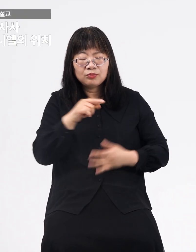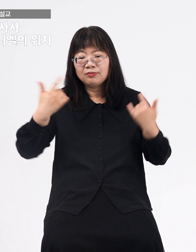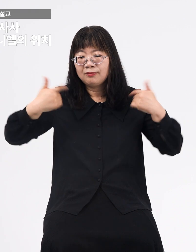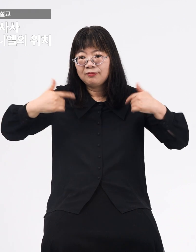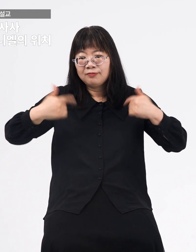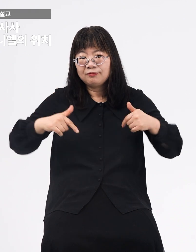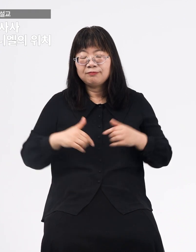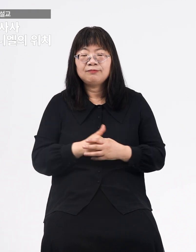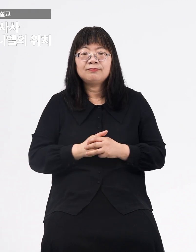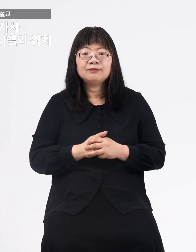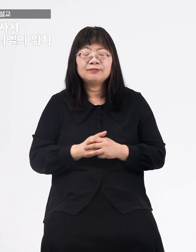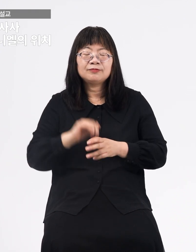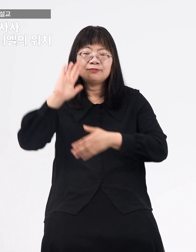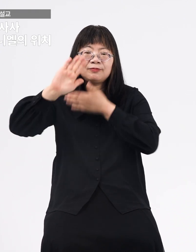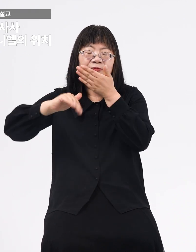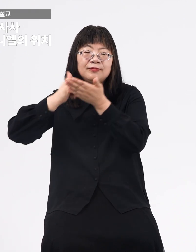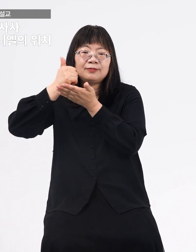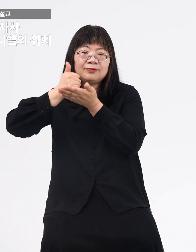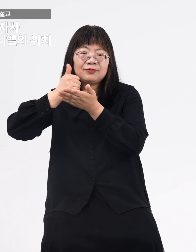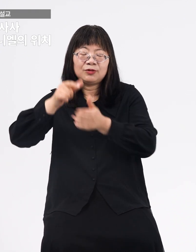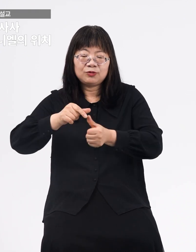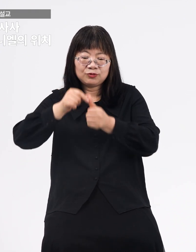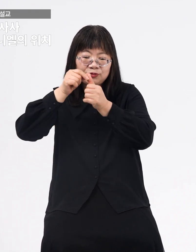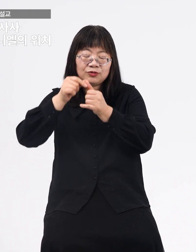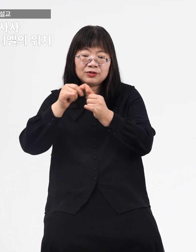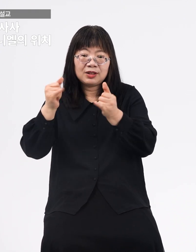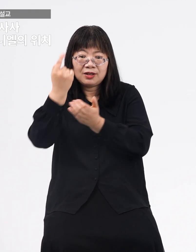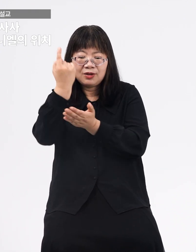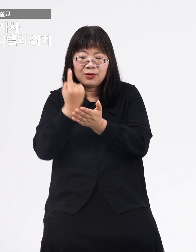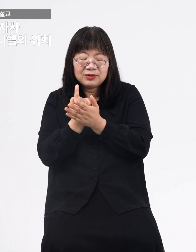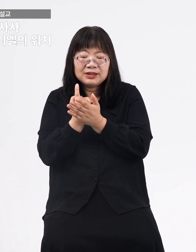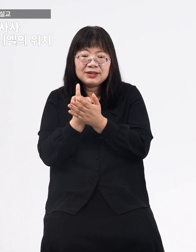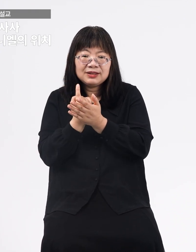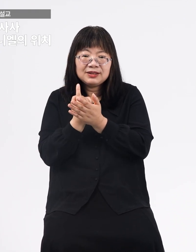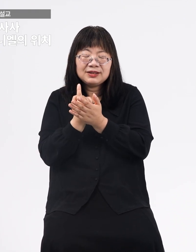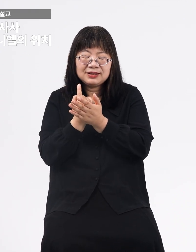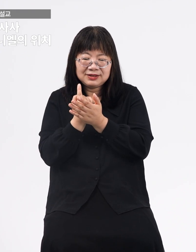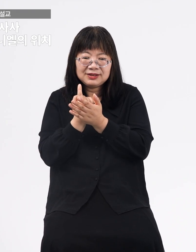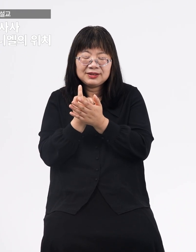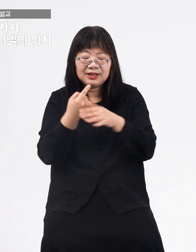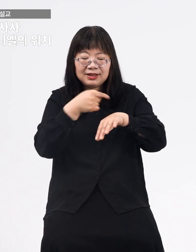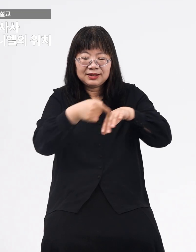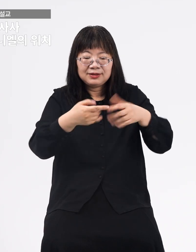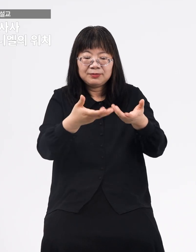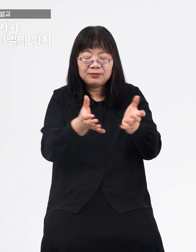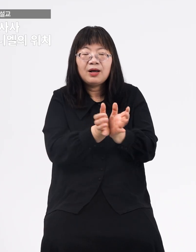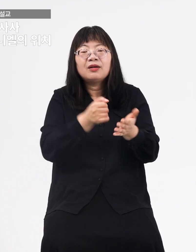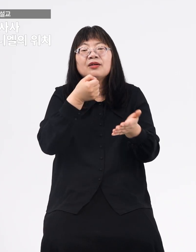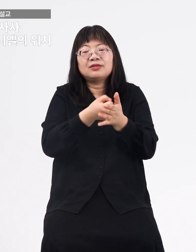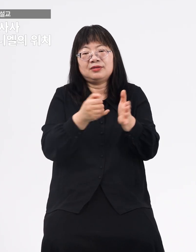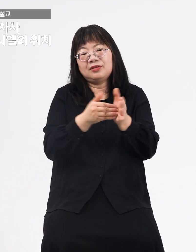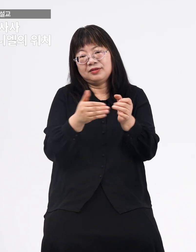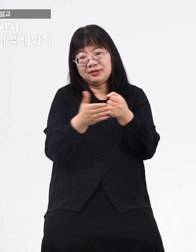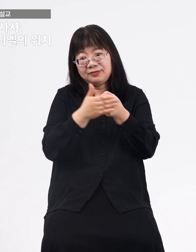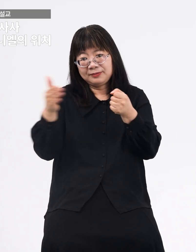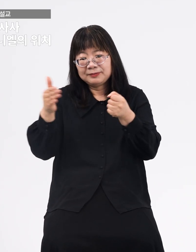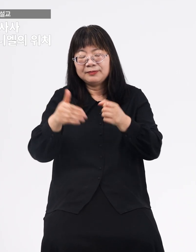항상 하나님의 구원자가 오실, 메시아가 오실 지파로 지정되어 있기